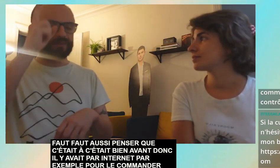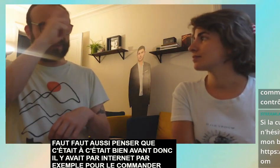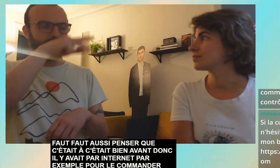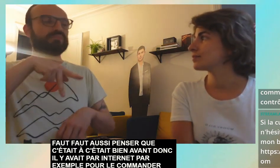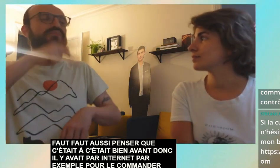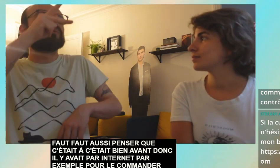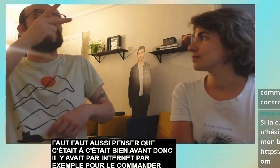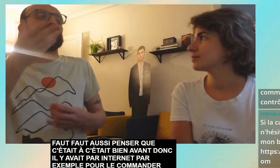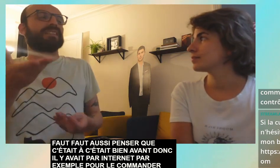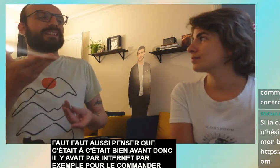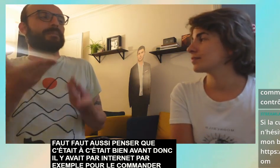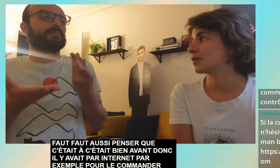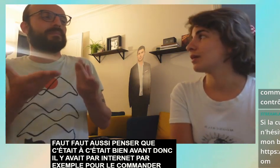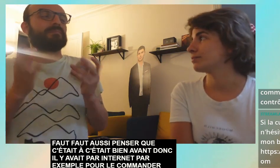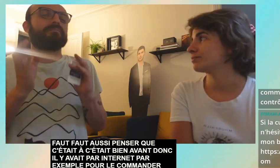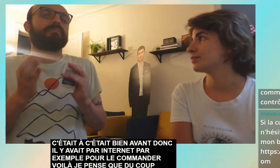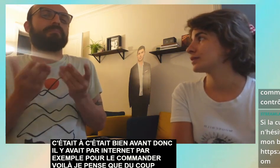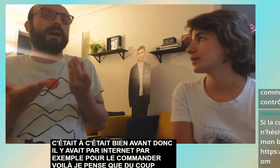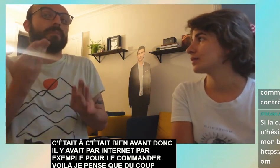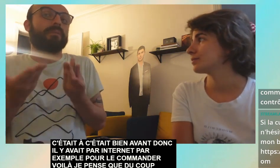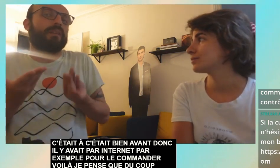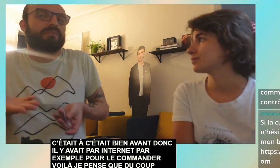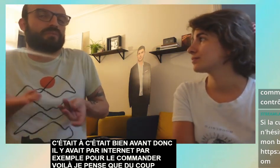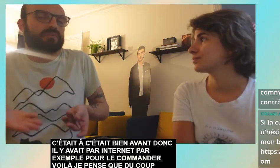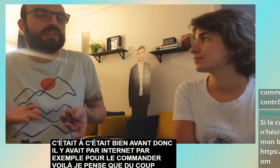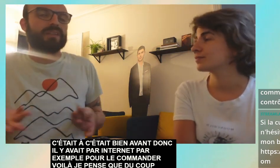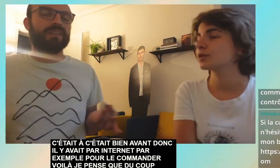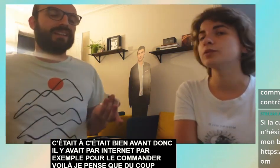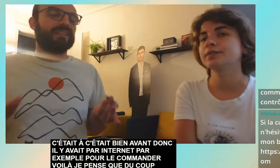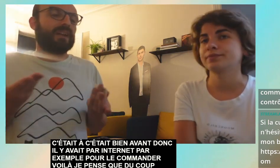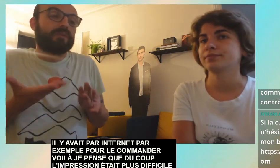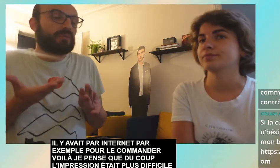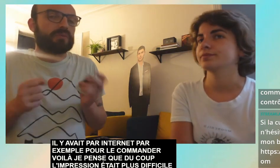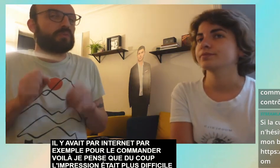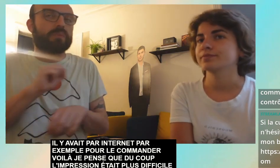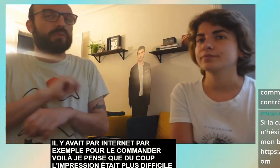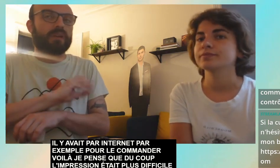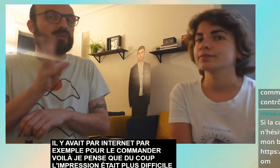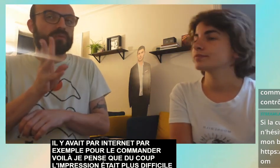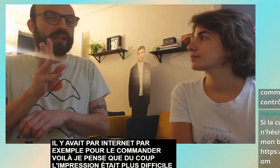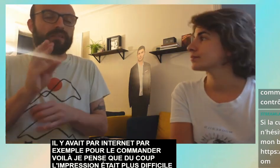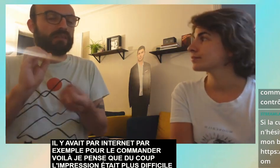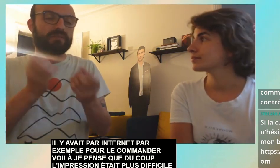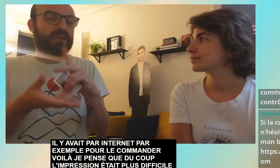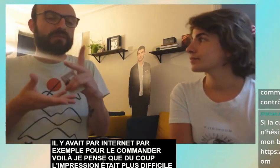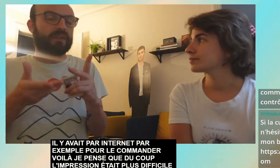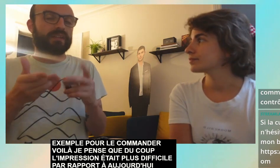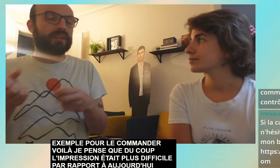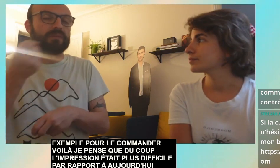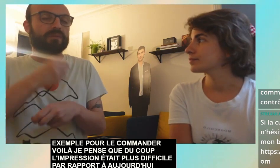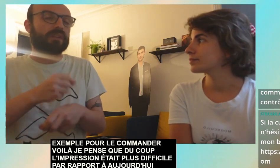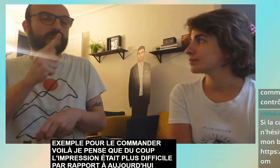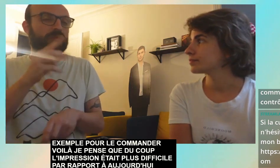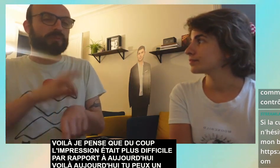était plus difficile Ouais, par rapport à aujourd'hui. Voilà, aujourd'hui tu peux un journal sur Internet, tu le crées en 2 minutes.